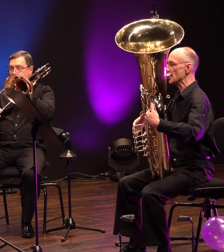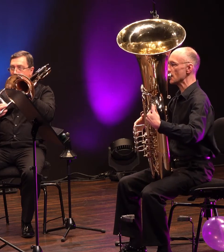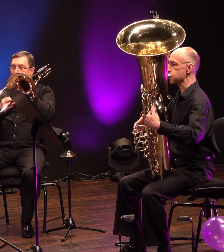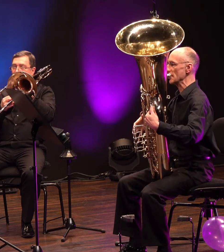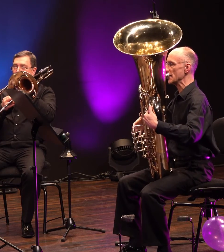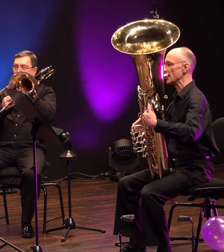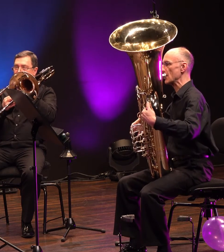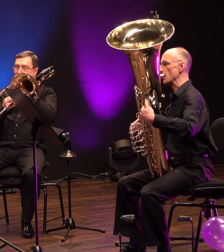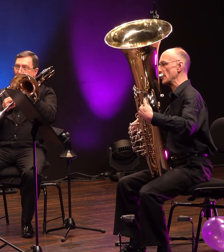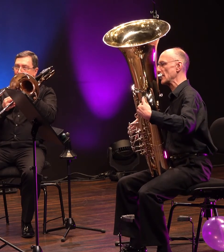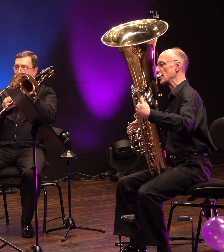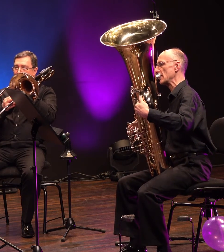Uderzamy klap, klap, klap.